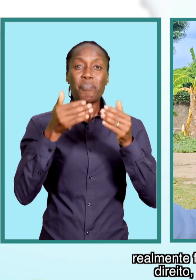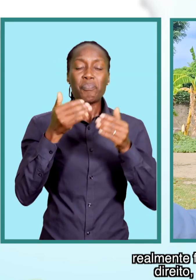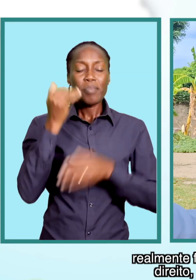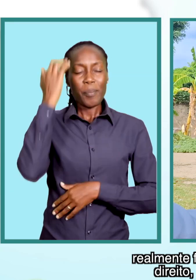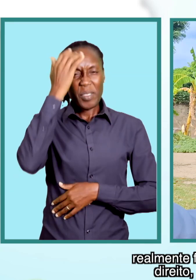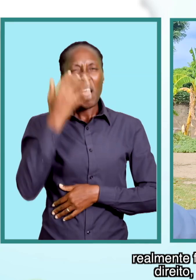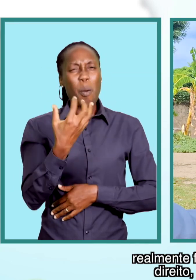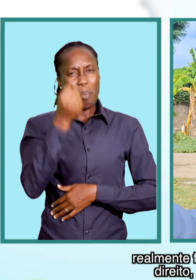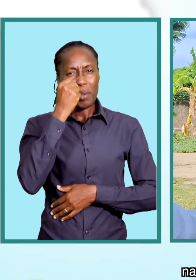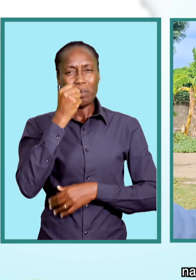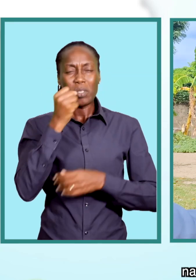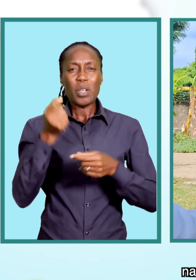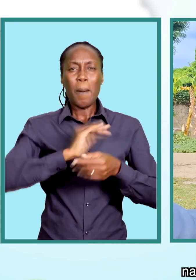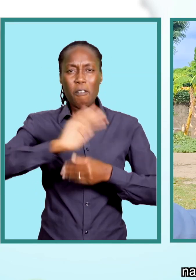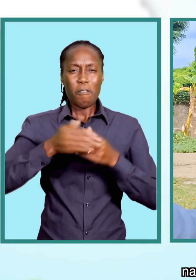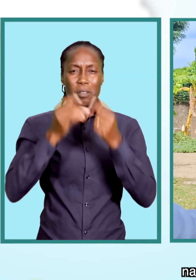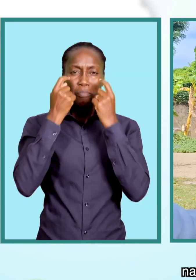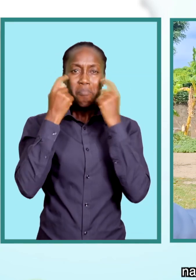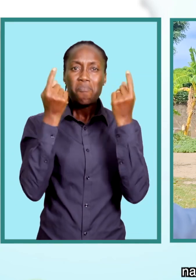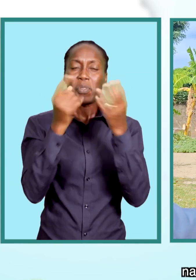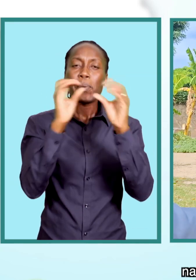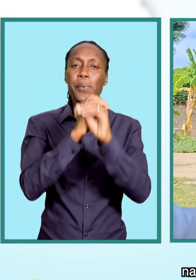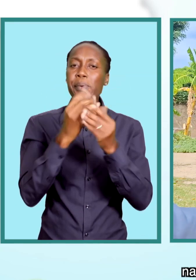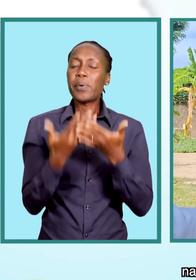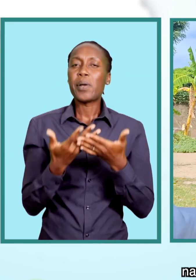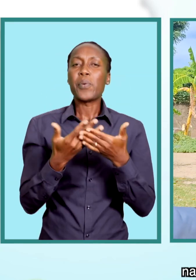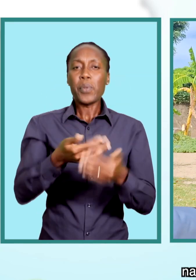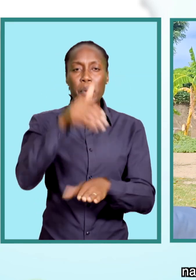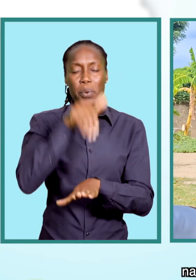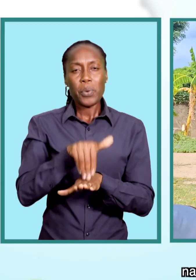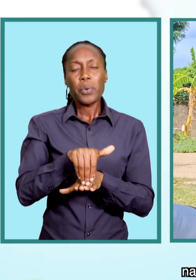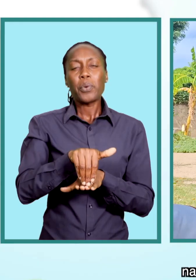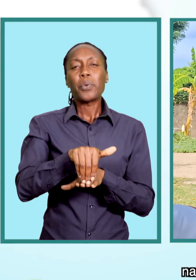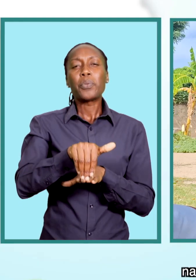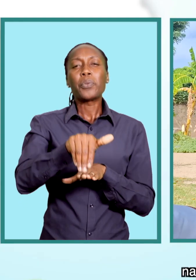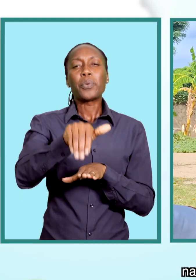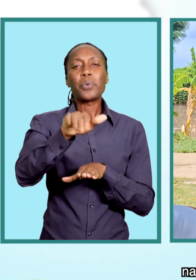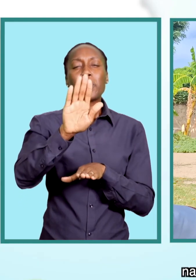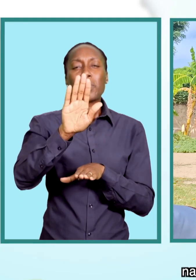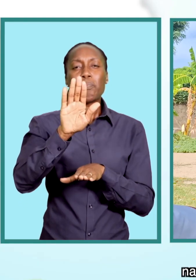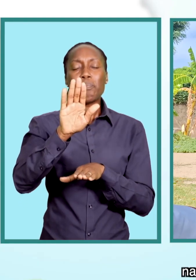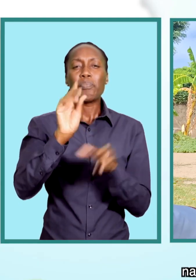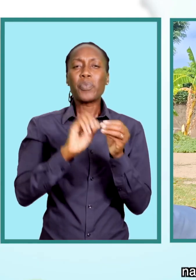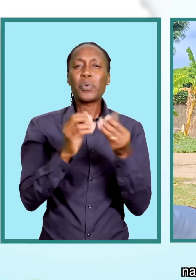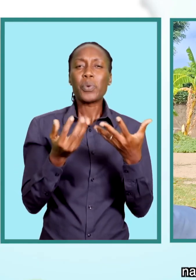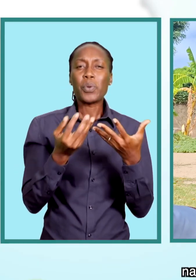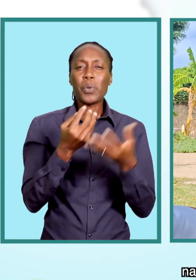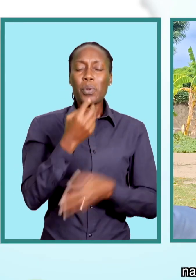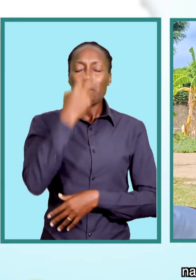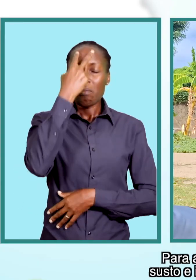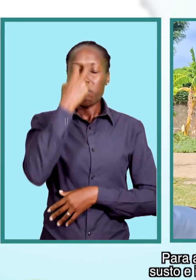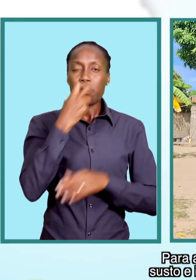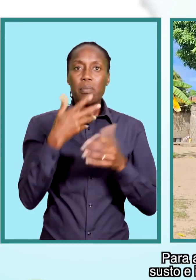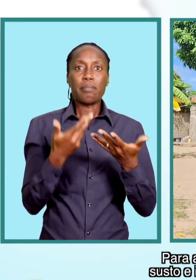pensando que ia recuperar a visão. Mas dona mesma não mudou nada, o olho continuava